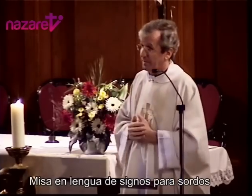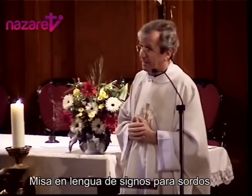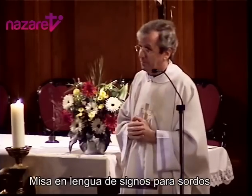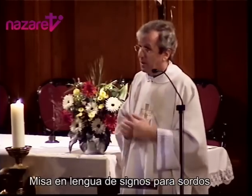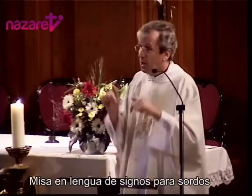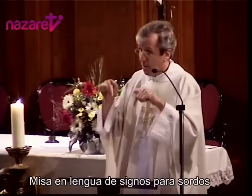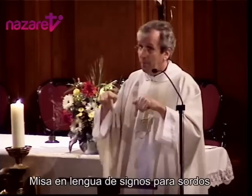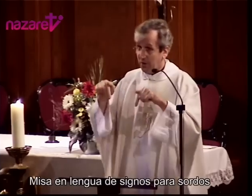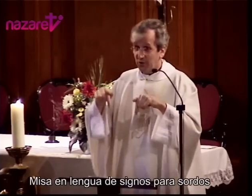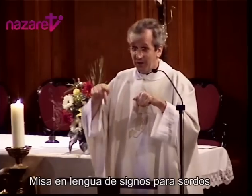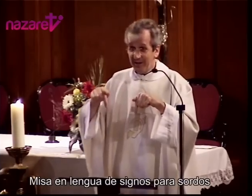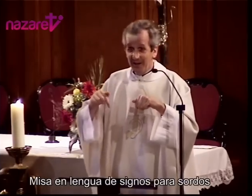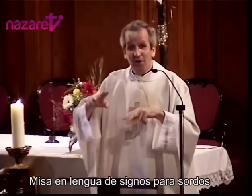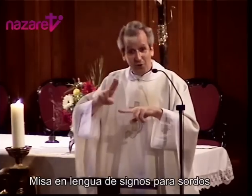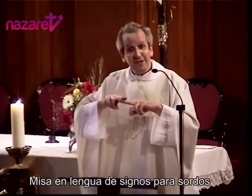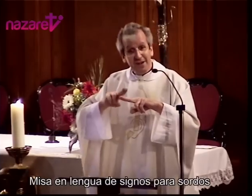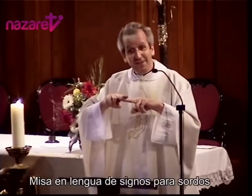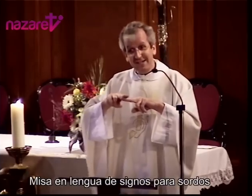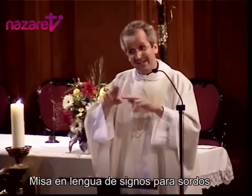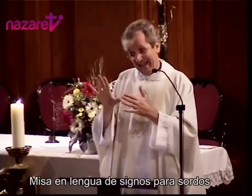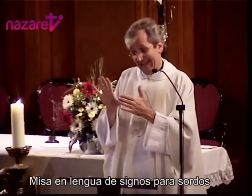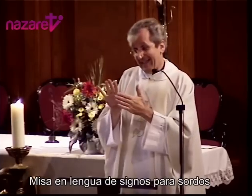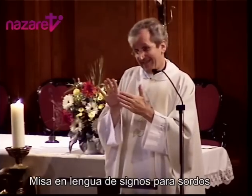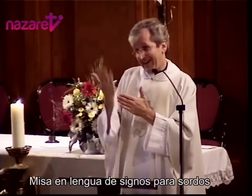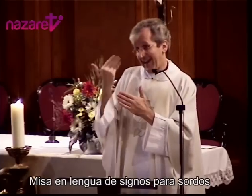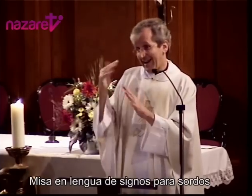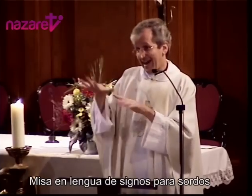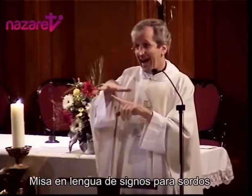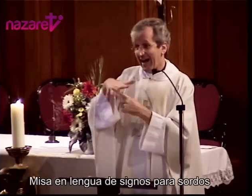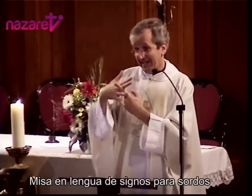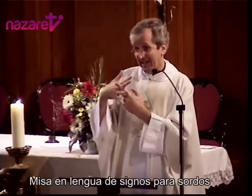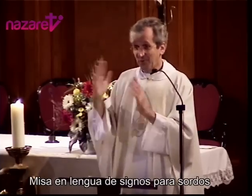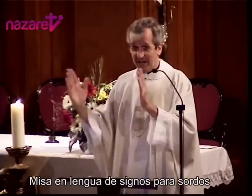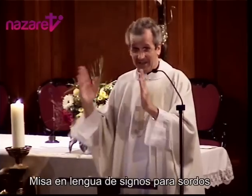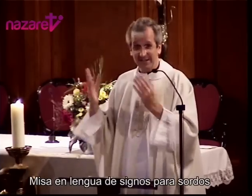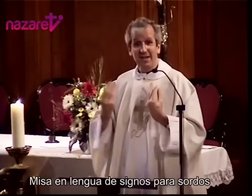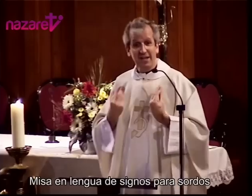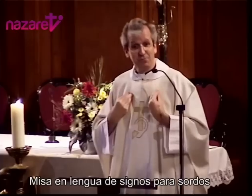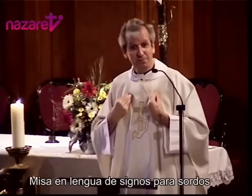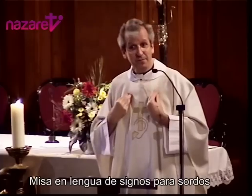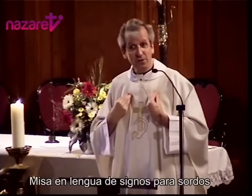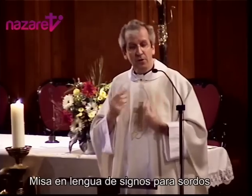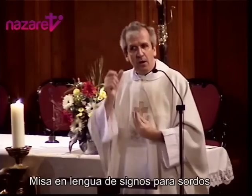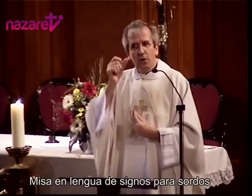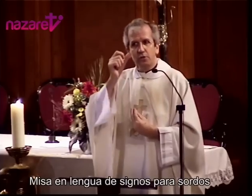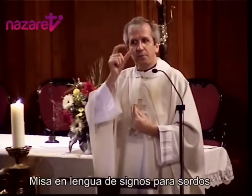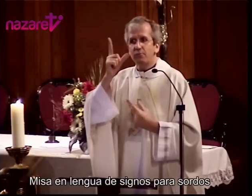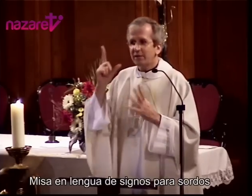Por eso hoy, con esa fiesta tan cercana a esas circunstancias que hemos vivido, nos podemos dar